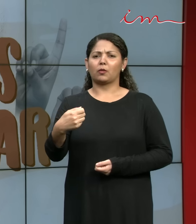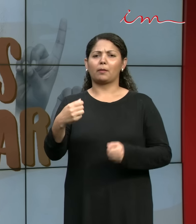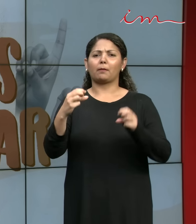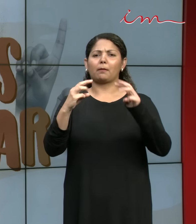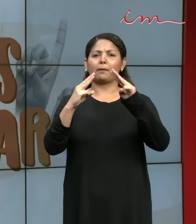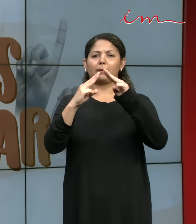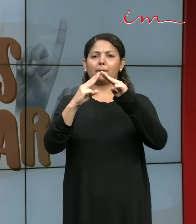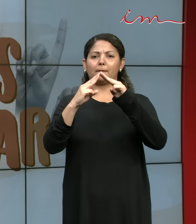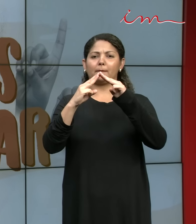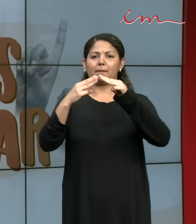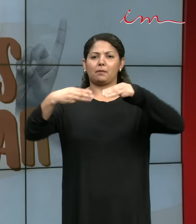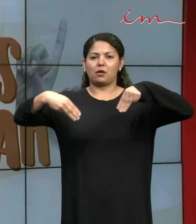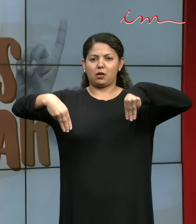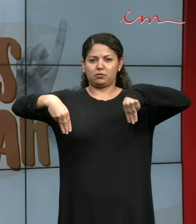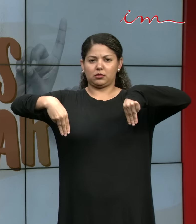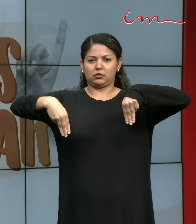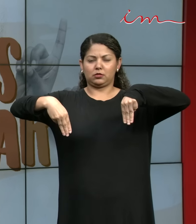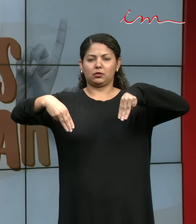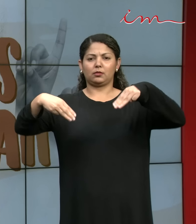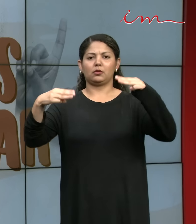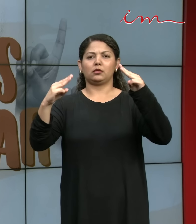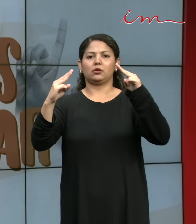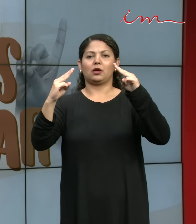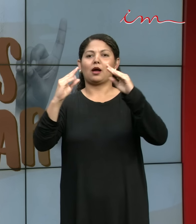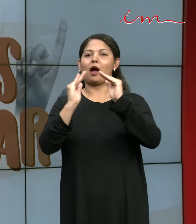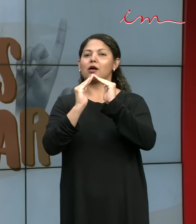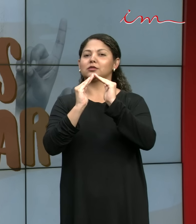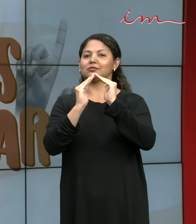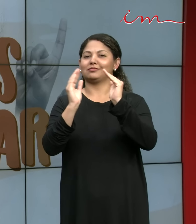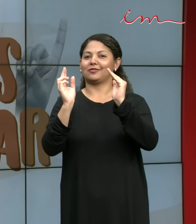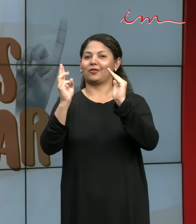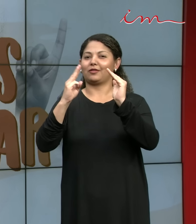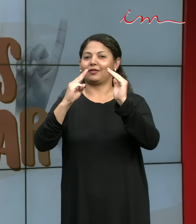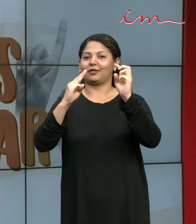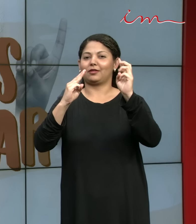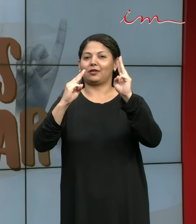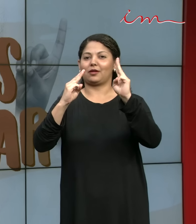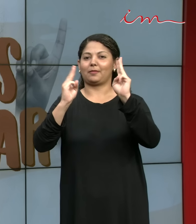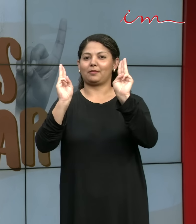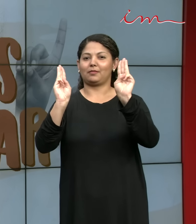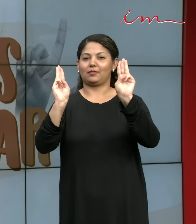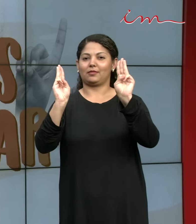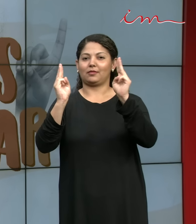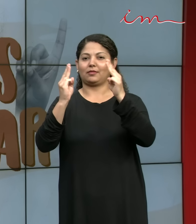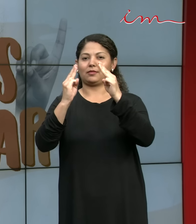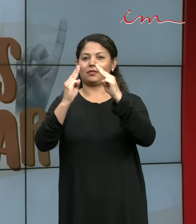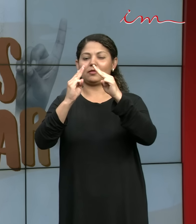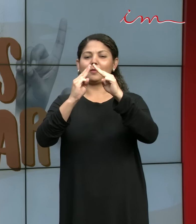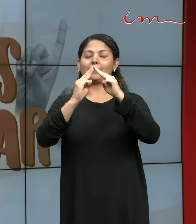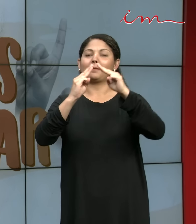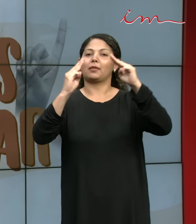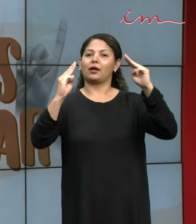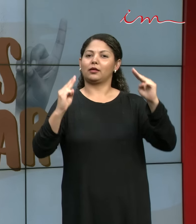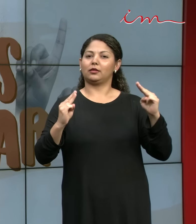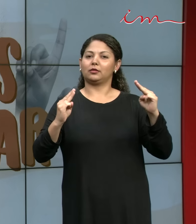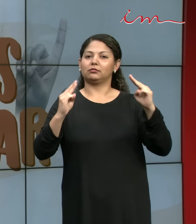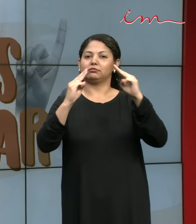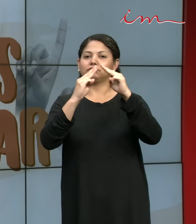O sinal de Manaim. Olha o M. Como se fosse uma casa, tá vendo? Só que configuração de